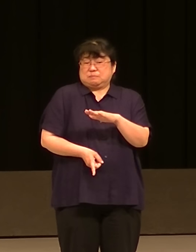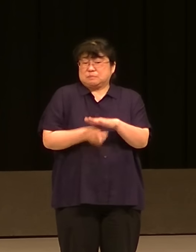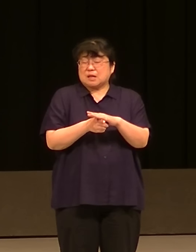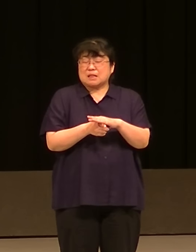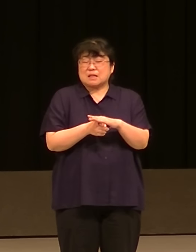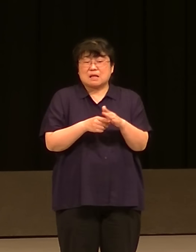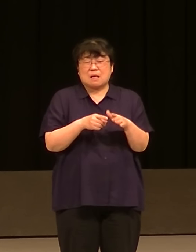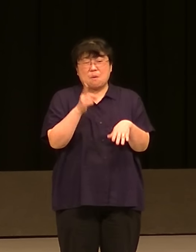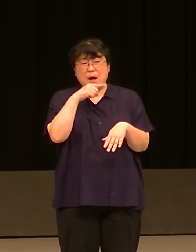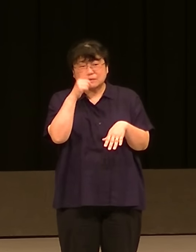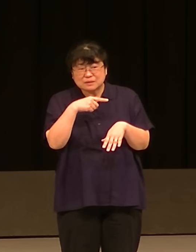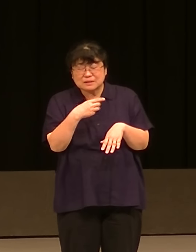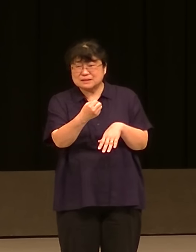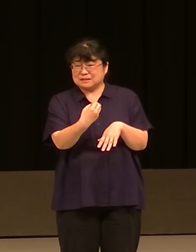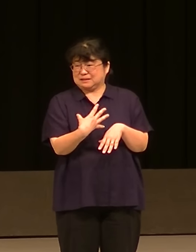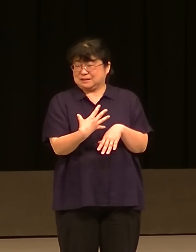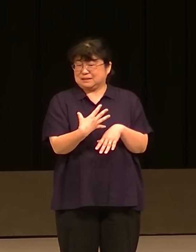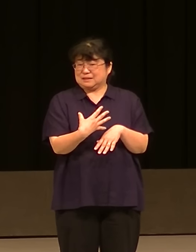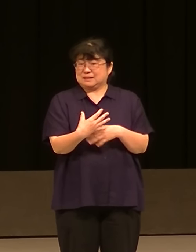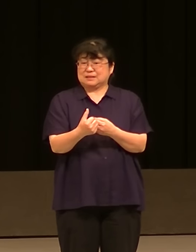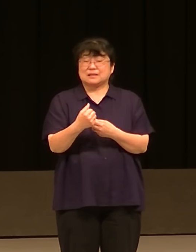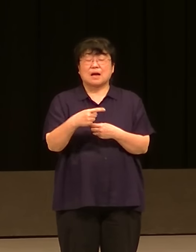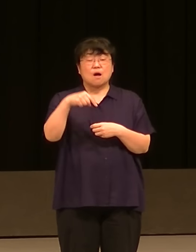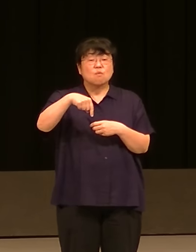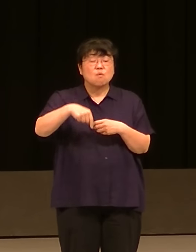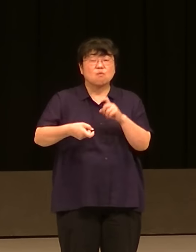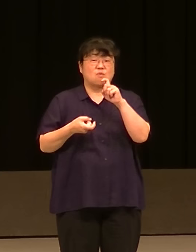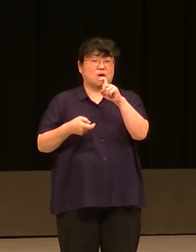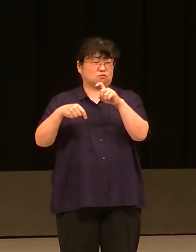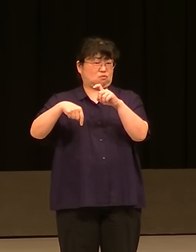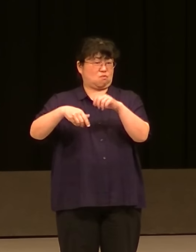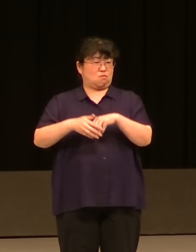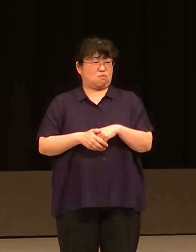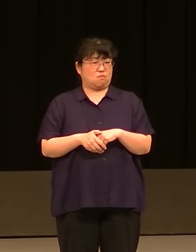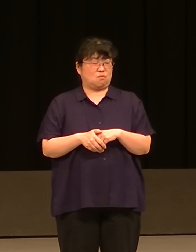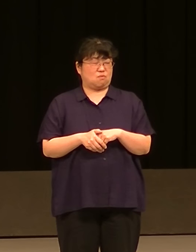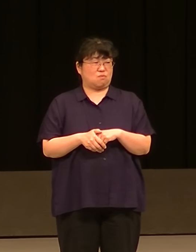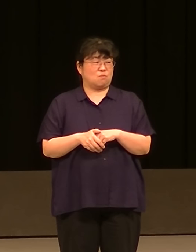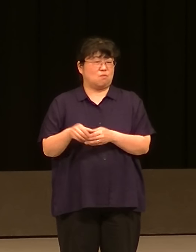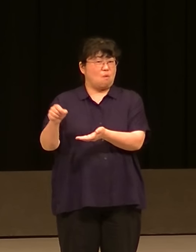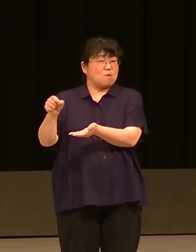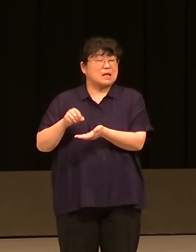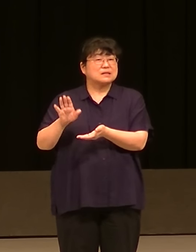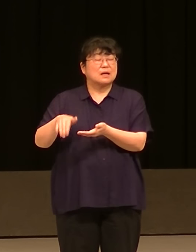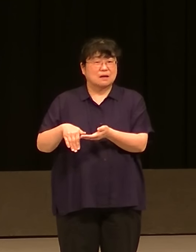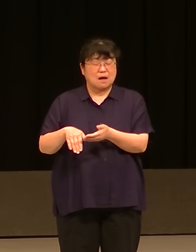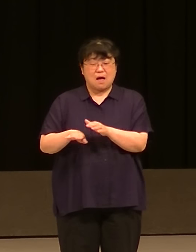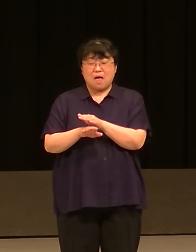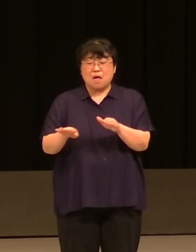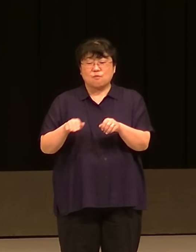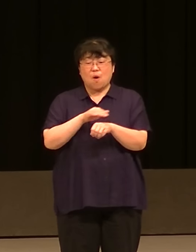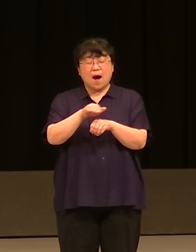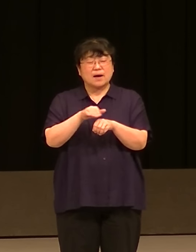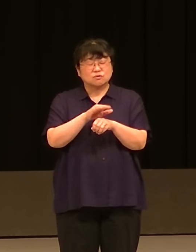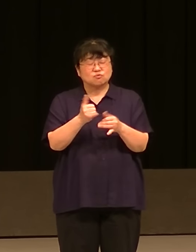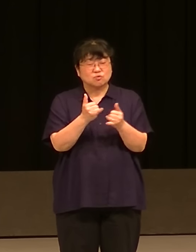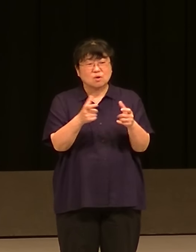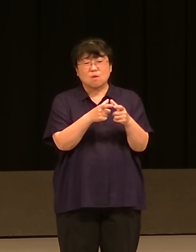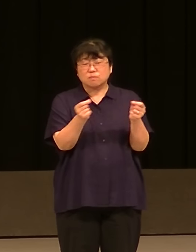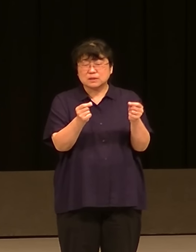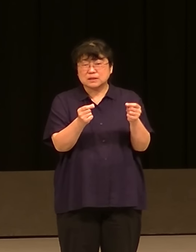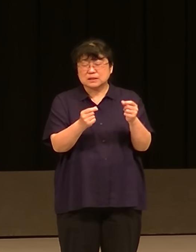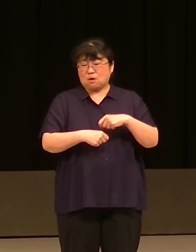番ダメだと言っているのがまさにこの箇所です、この、まあ、平和を愛する諸国民の公正と